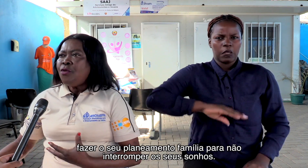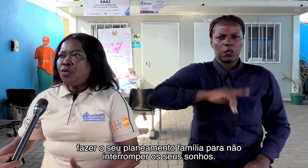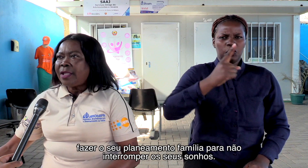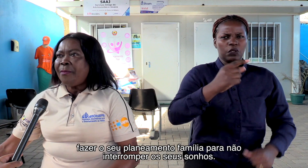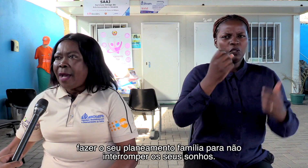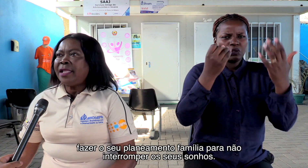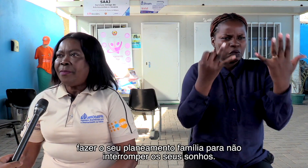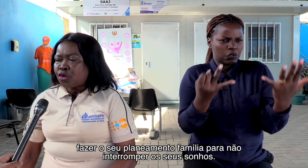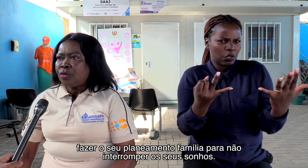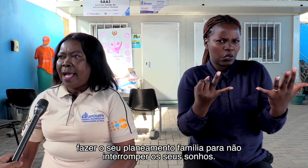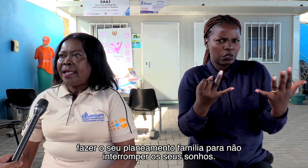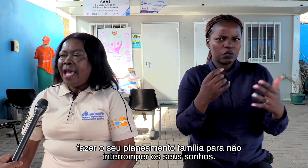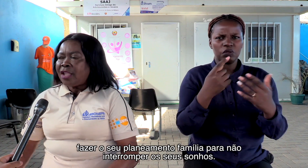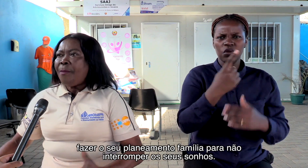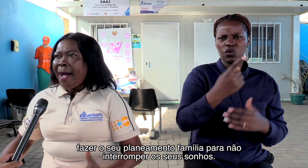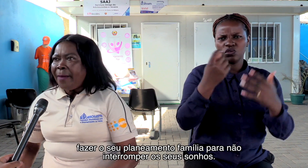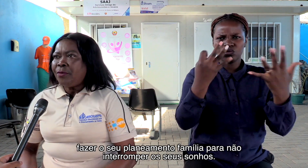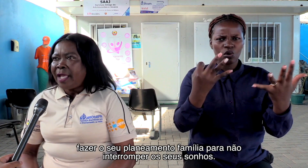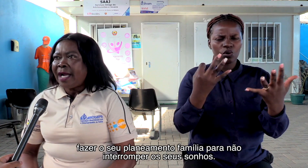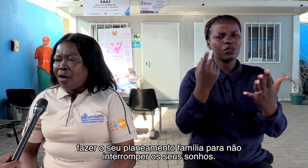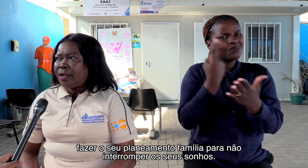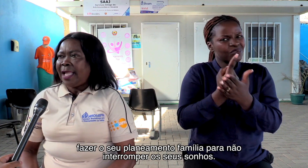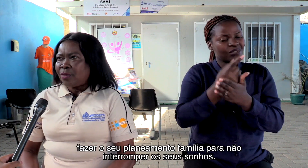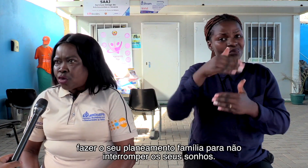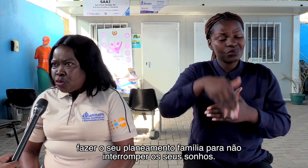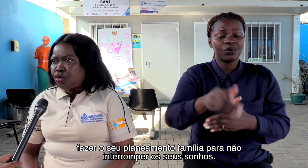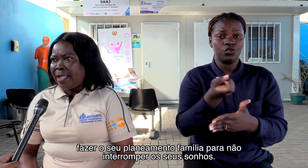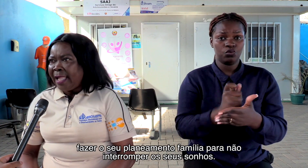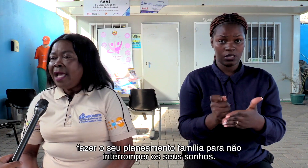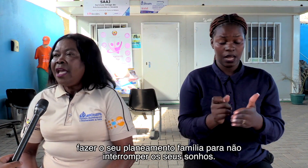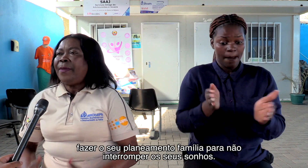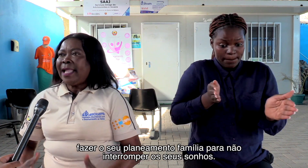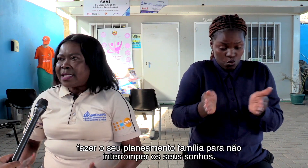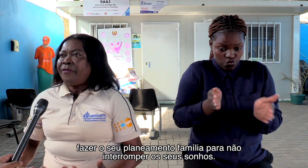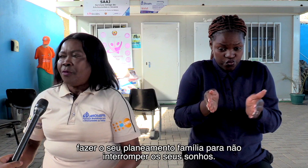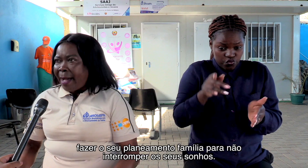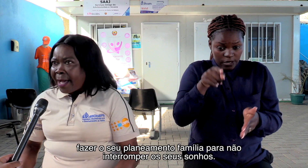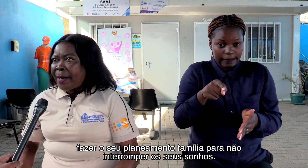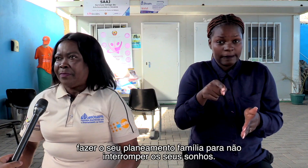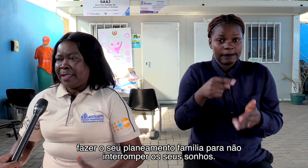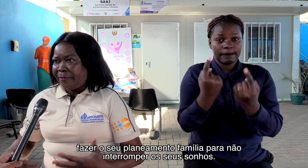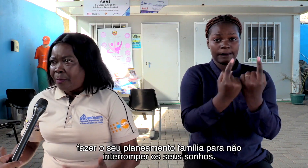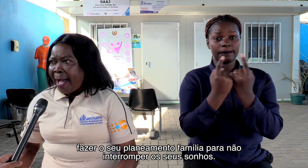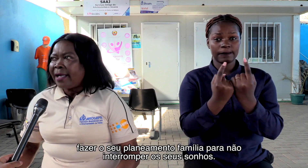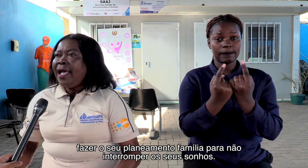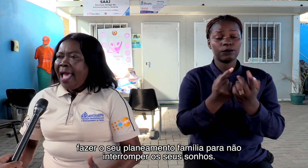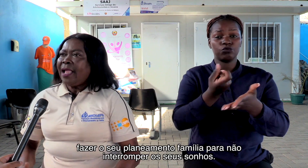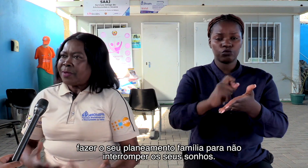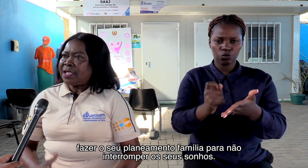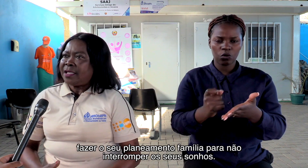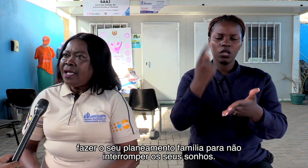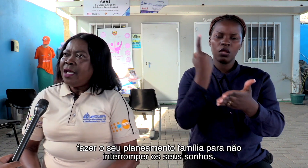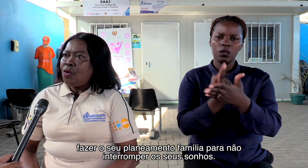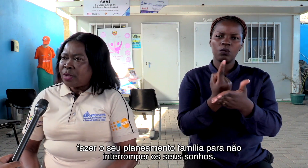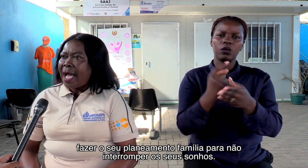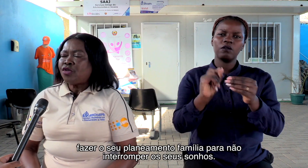tem muito tempo ainda por estudar. Então, para poder acautelar os estudos dela e para ela se informar, para se formar, ela